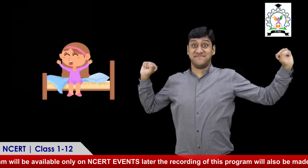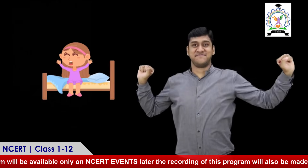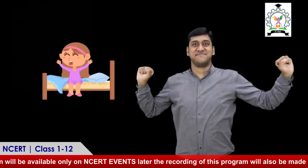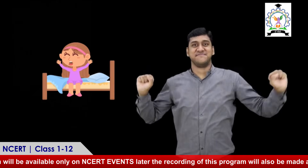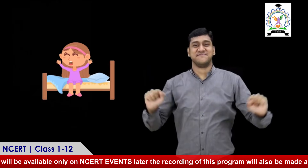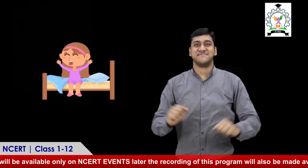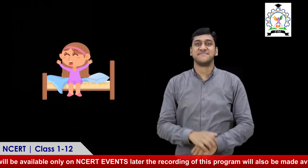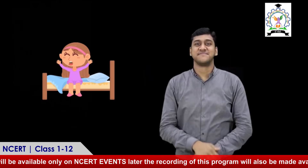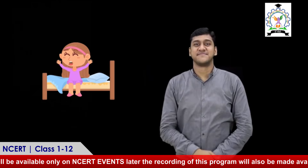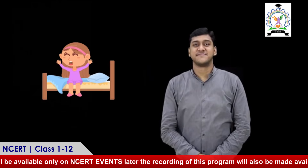संकेत भी उसी प्रकार है।